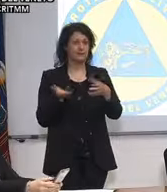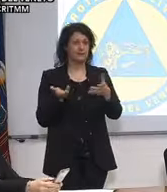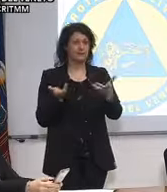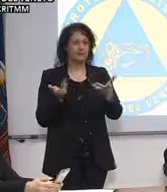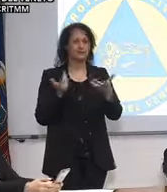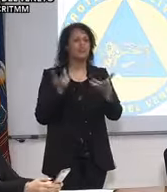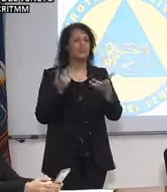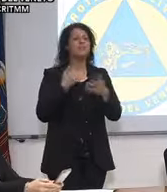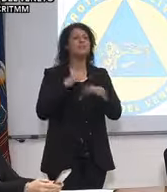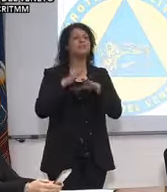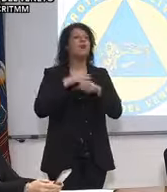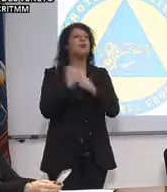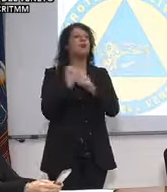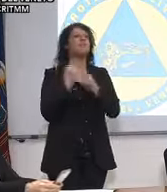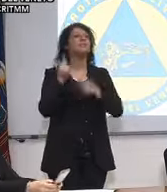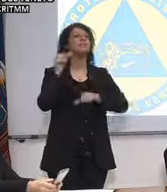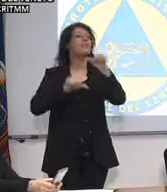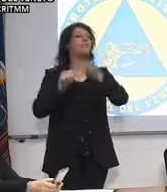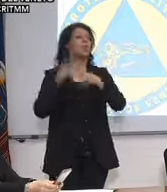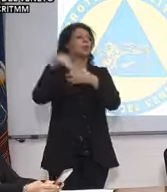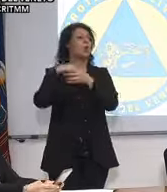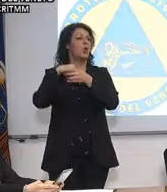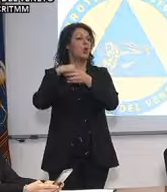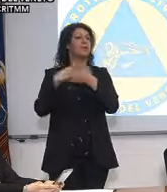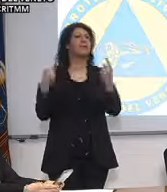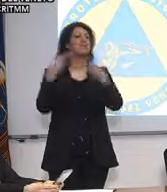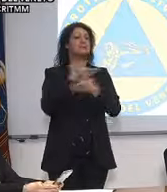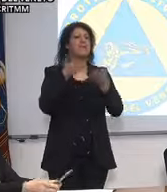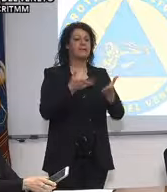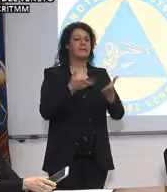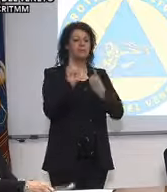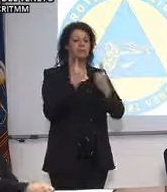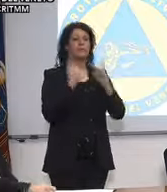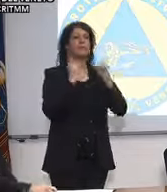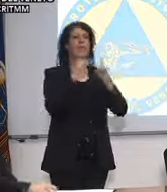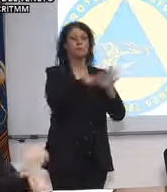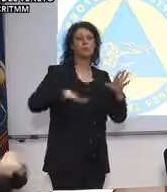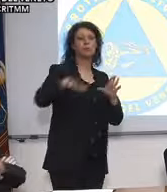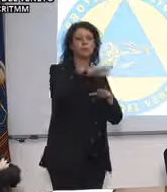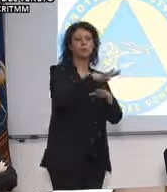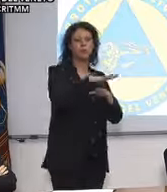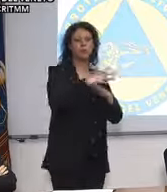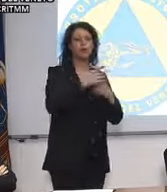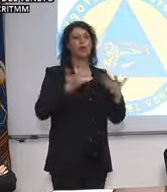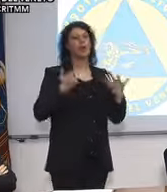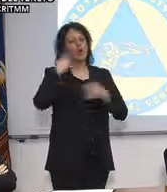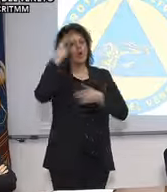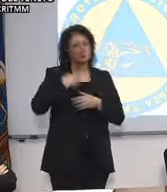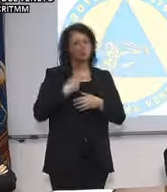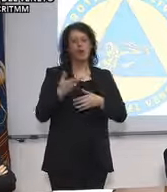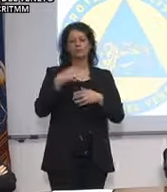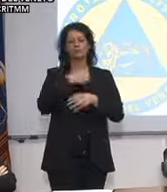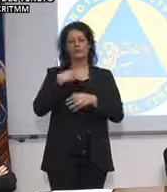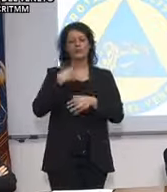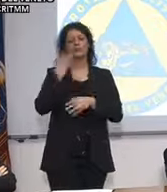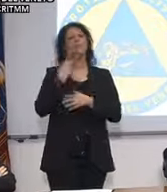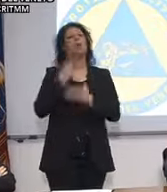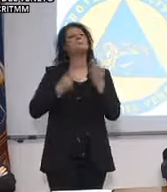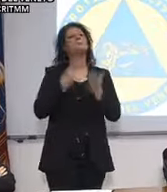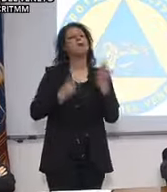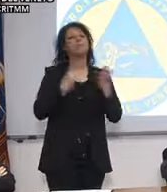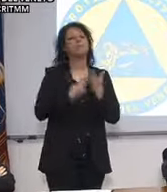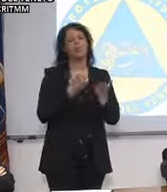È ovvio che è naturale, umano, che si voglia sperimentare qualsiasi possibilità. Poi immagino anche la competizione internazionale,